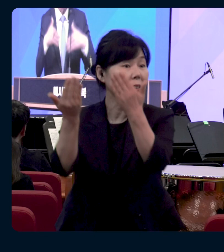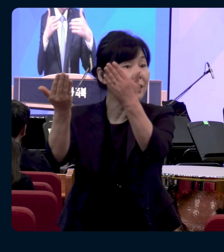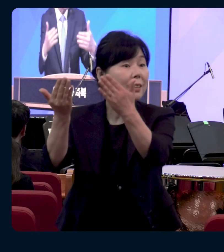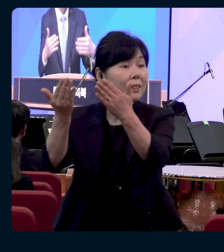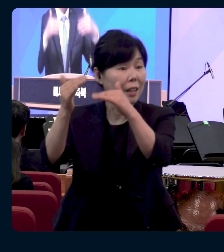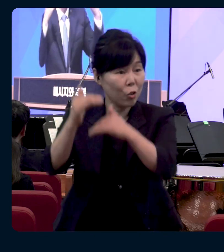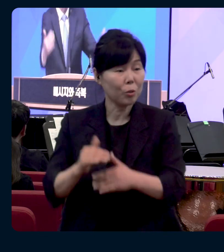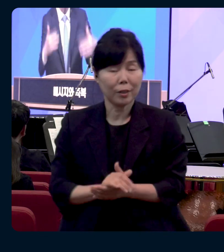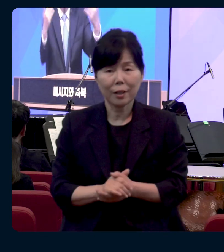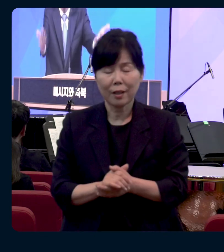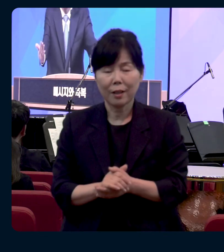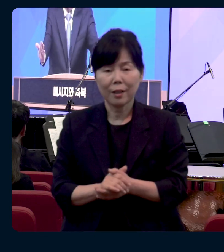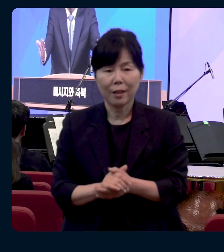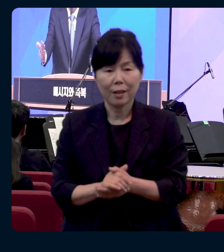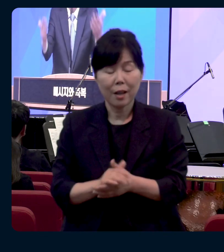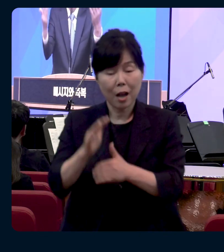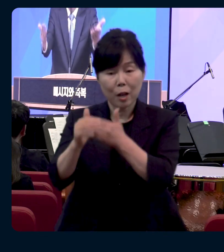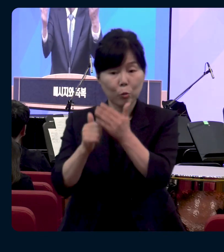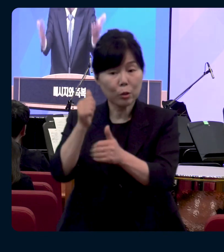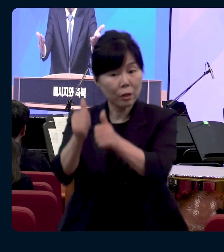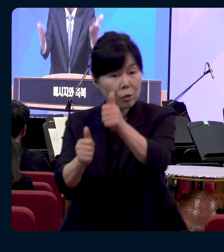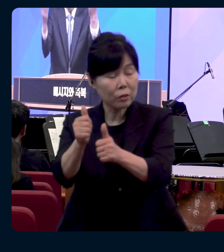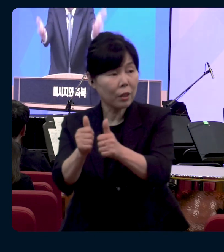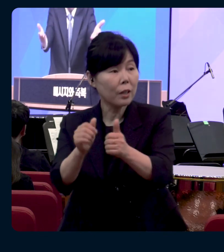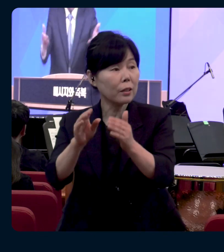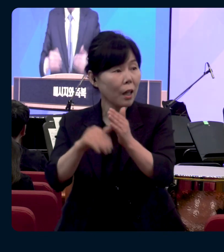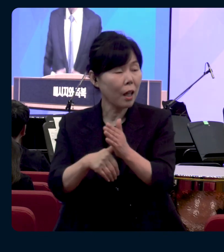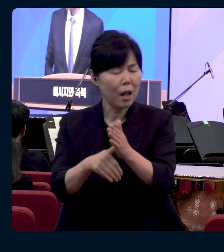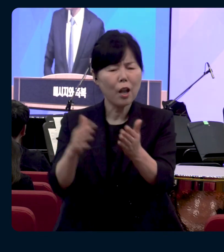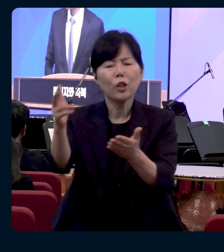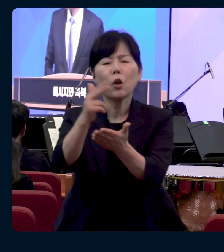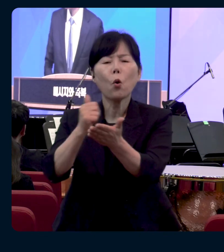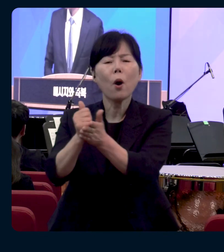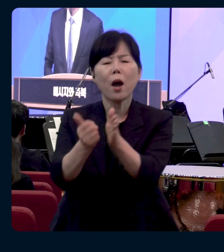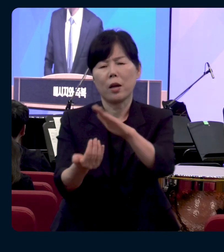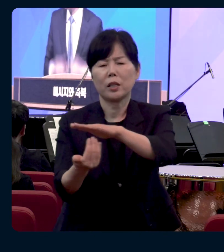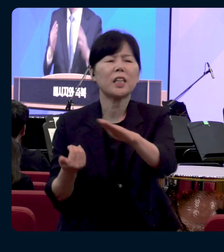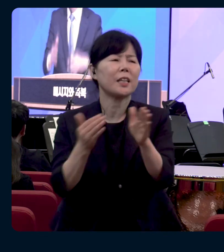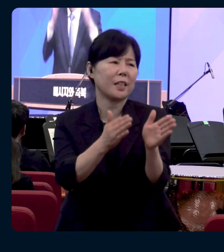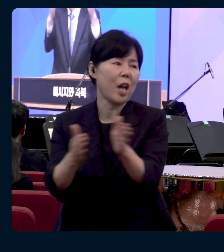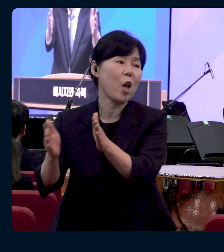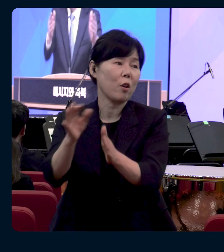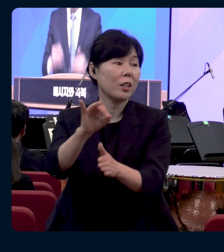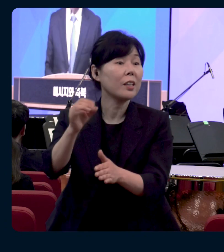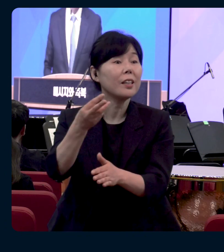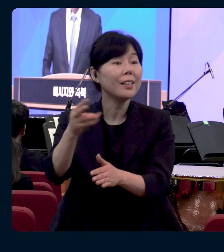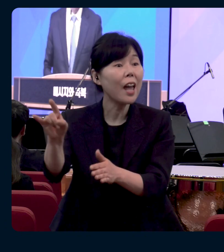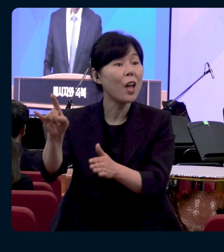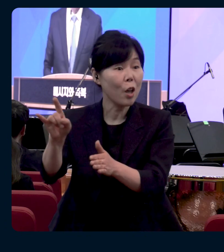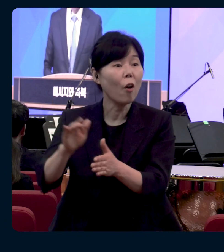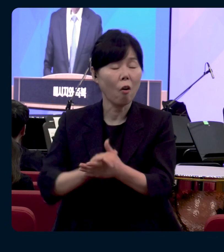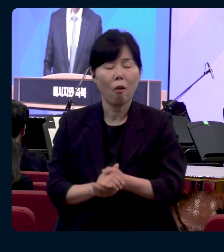시험을 통과할 때 그때 주어진 게 뭐예요? 여호와 이레, 메시지 아니었어요? 메시지가 먼저